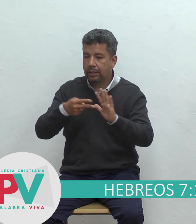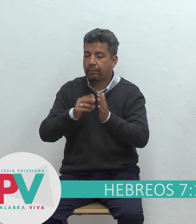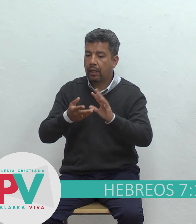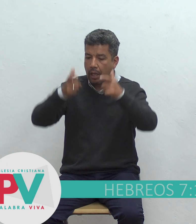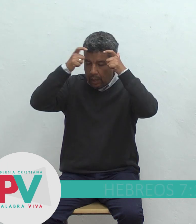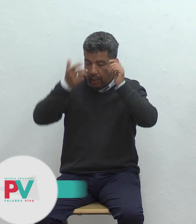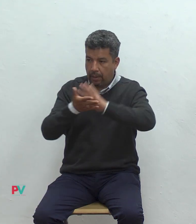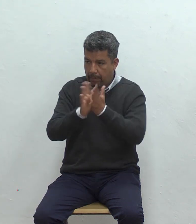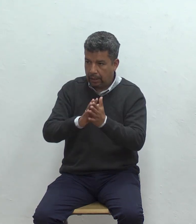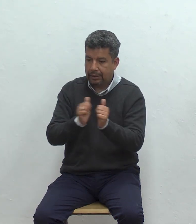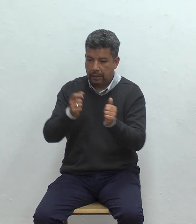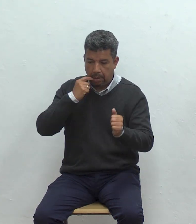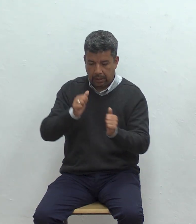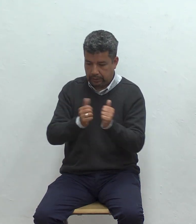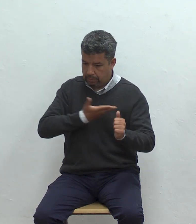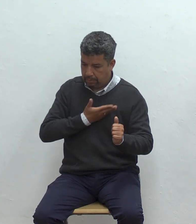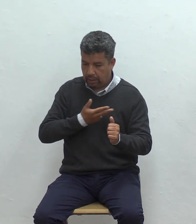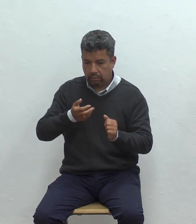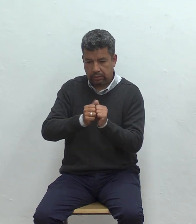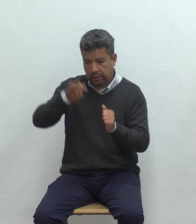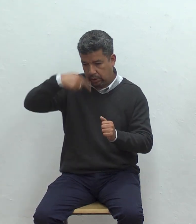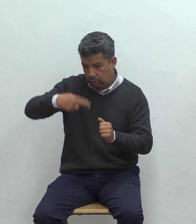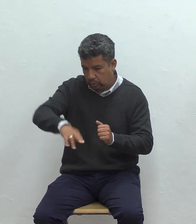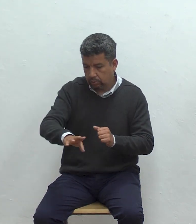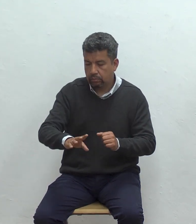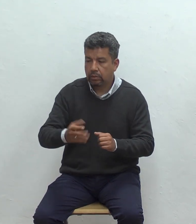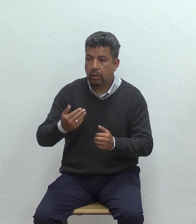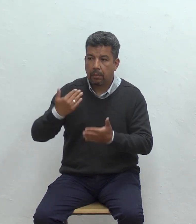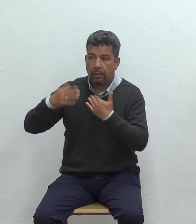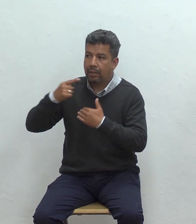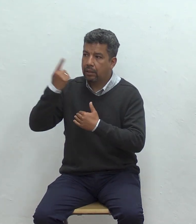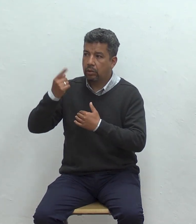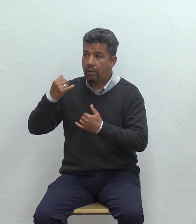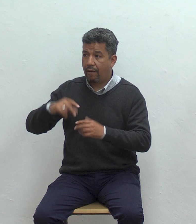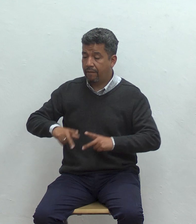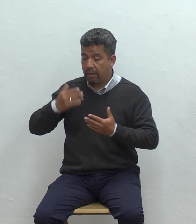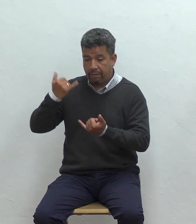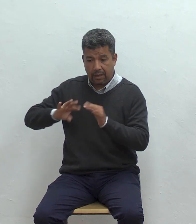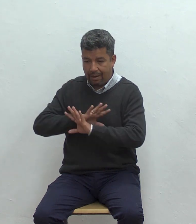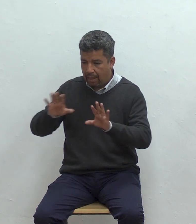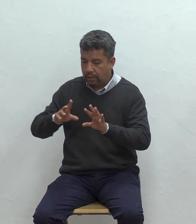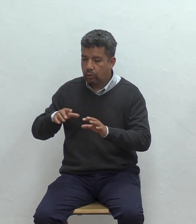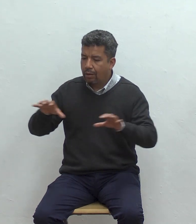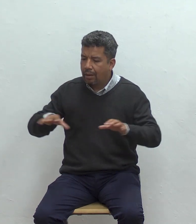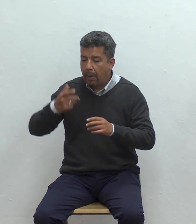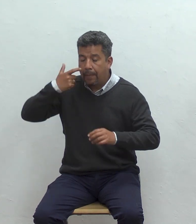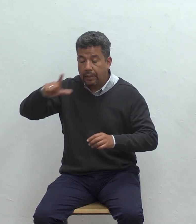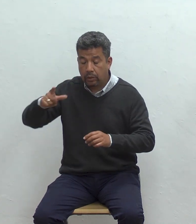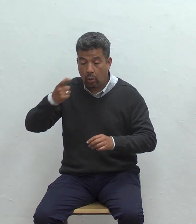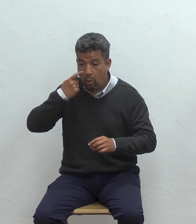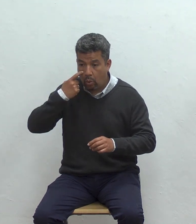paz, sin padre, sin madre, sin genealogía, que no tiene principio de días ni fin de vida, sino hecho semejante,